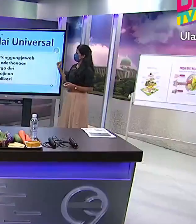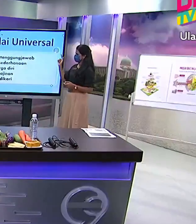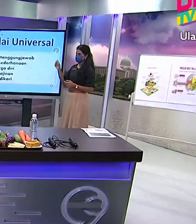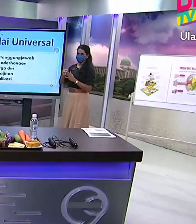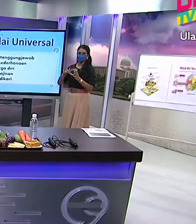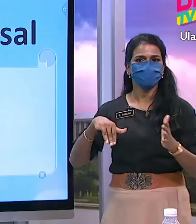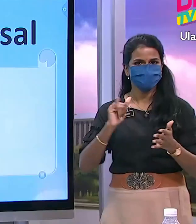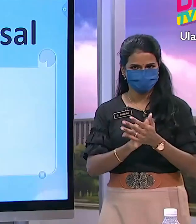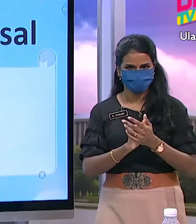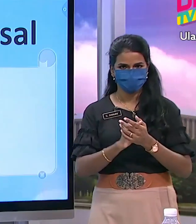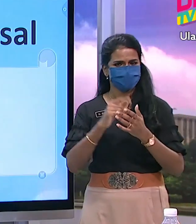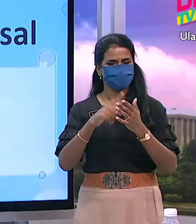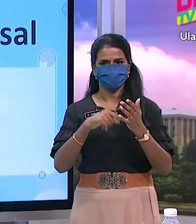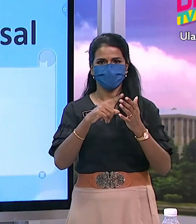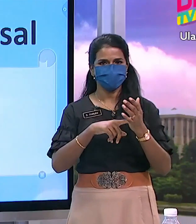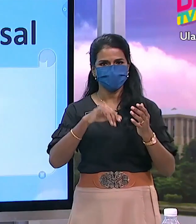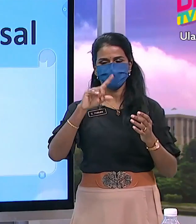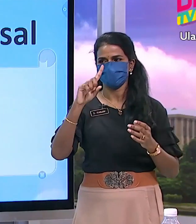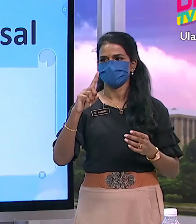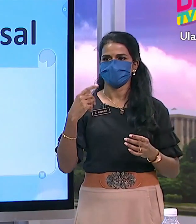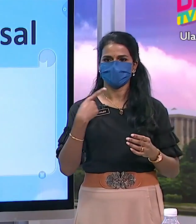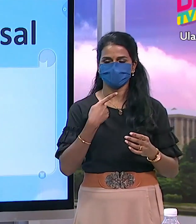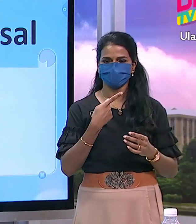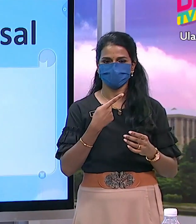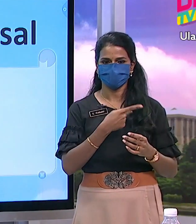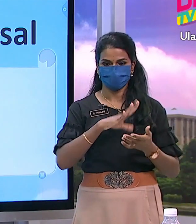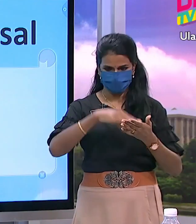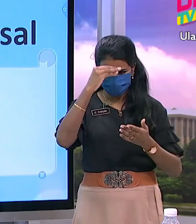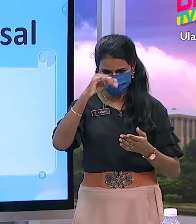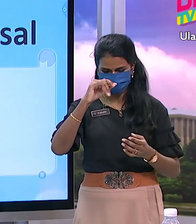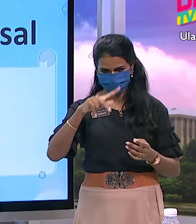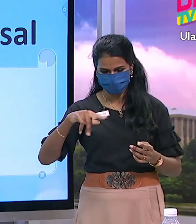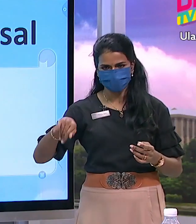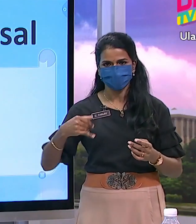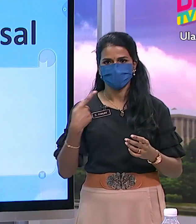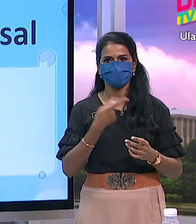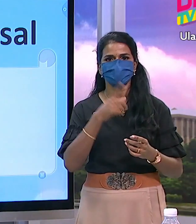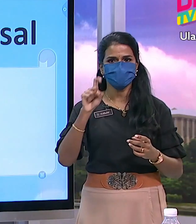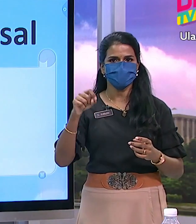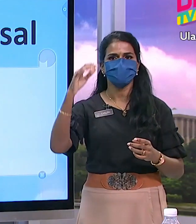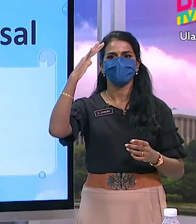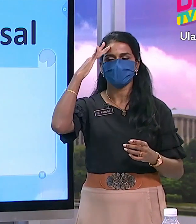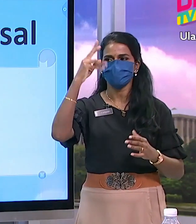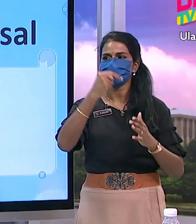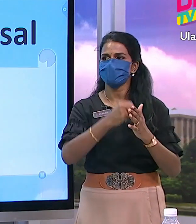Okey. Sebelum itu, apa-apa kita belajar juga, kita mesti tahu